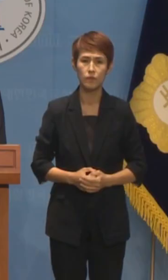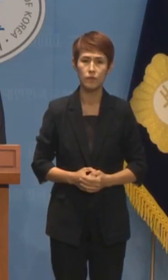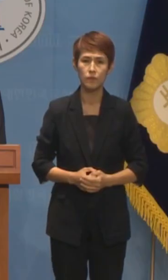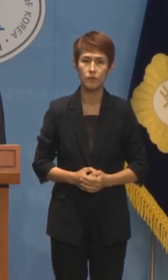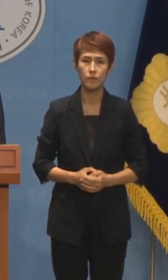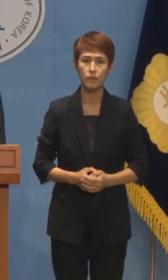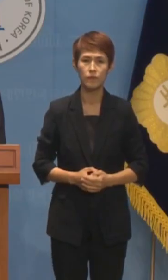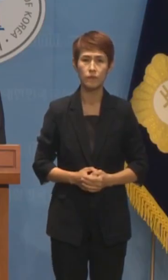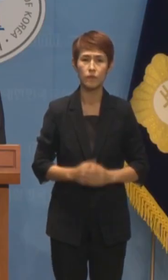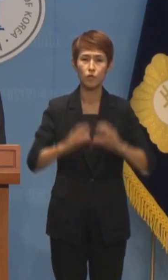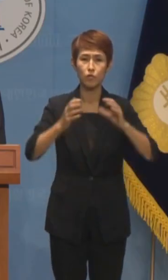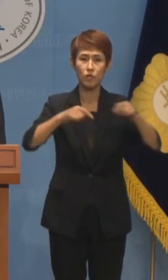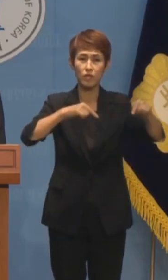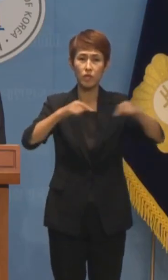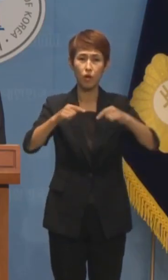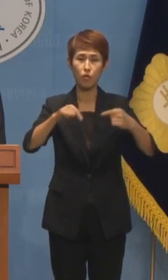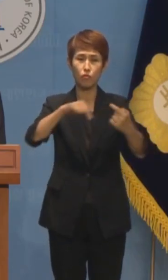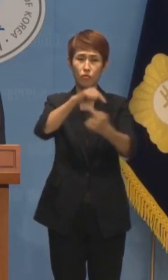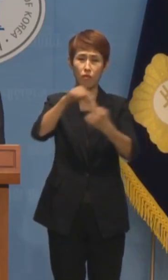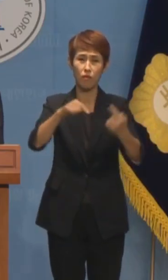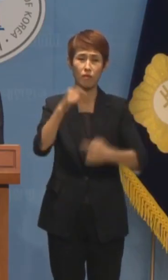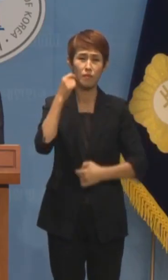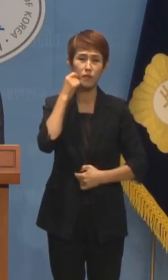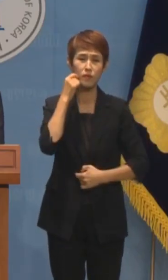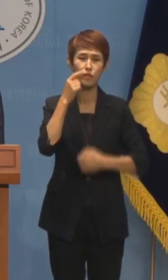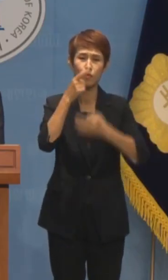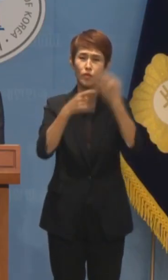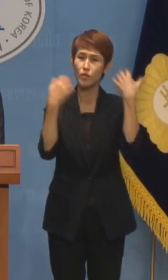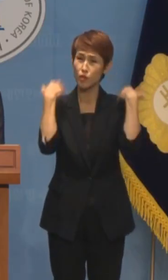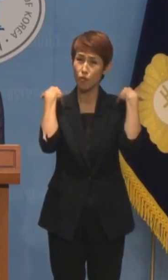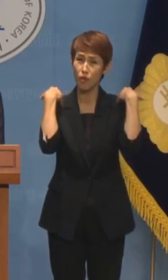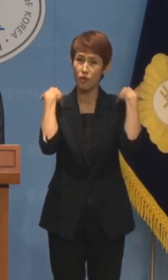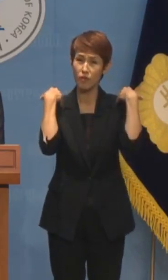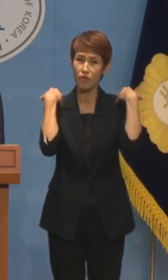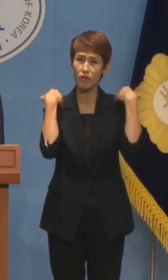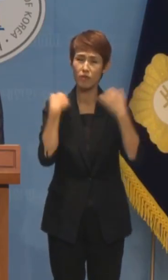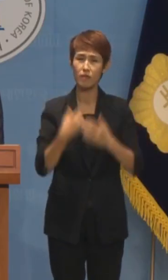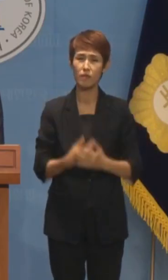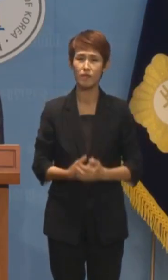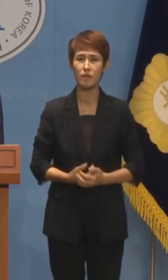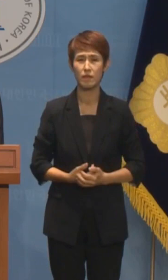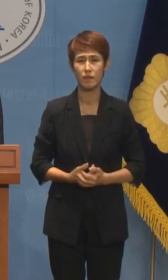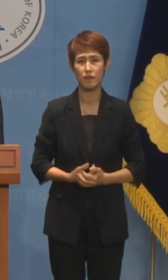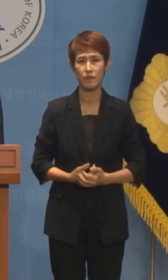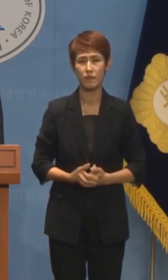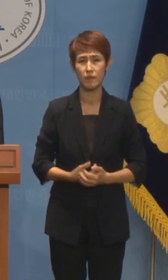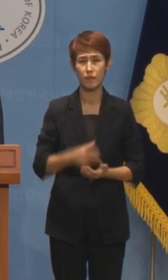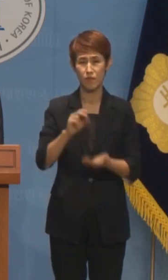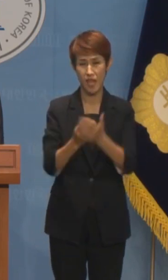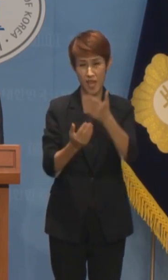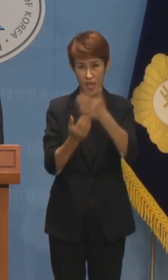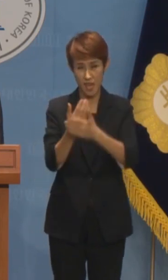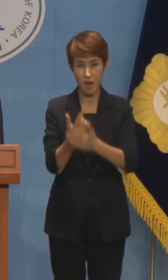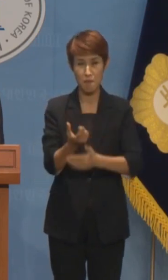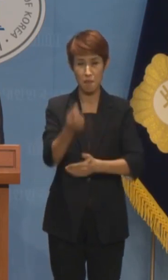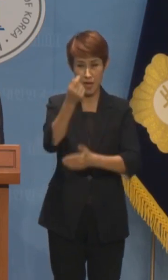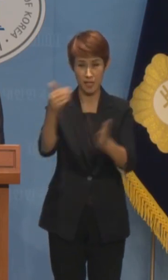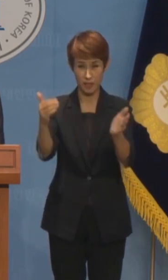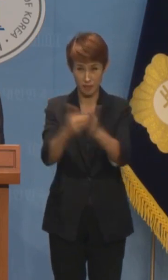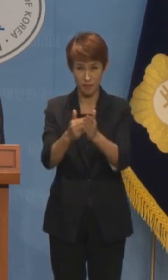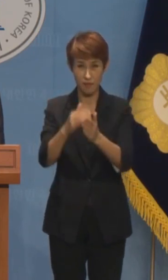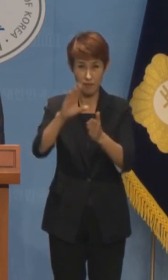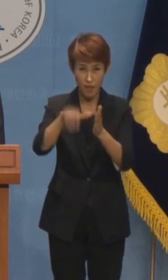이미 국정운영 능력을 상실한 윤석열 정권이 임기를 채우지 못하더라도 검찰은 존속해야 할 거